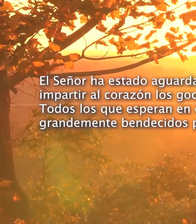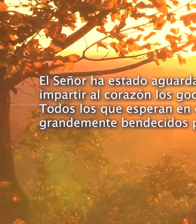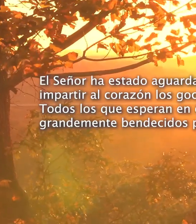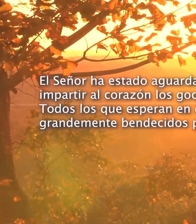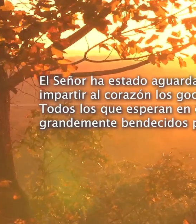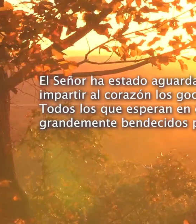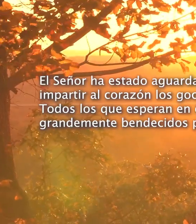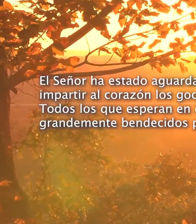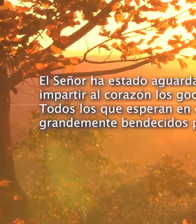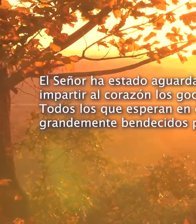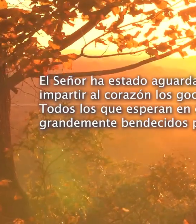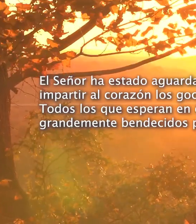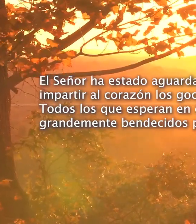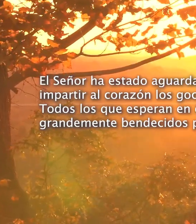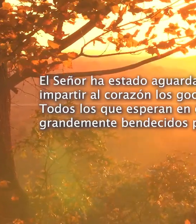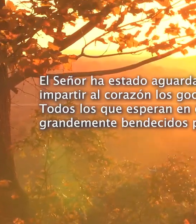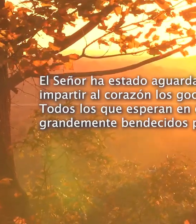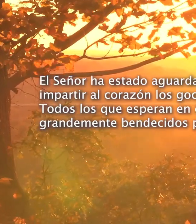y